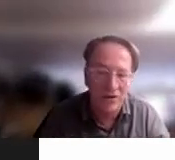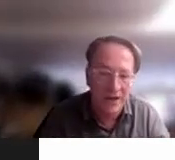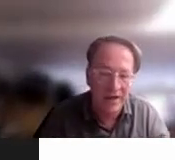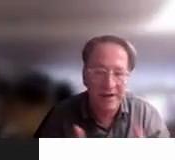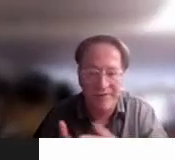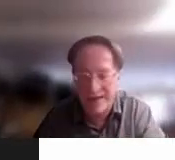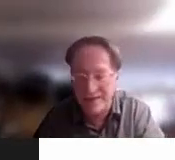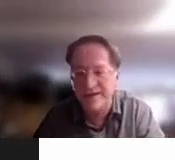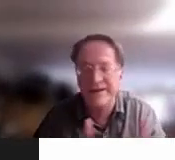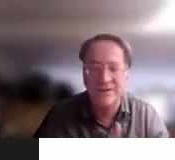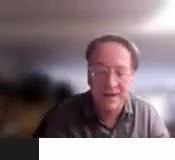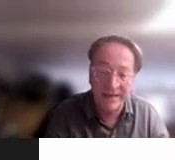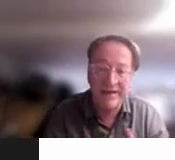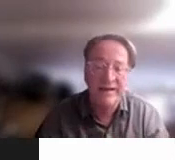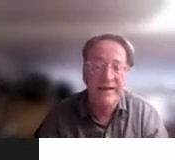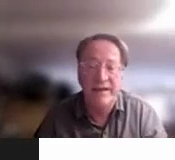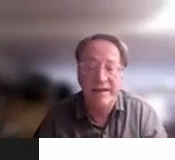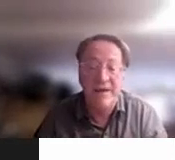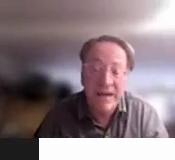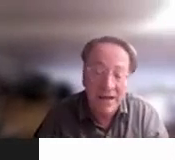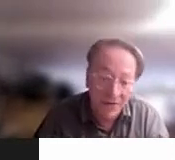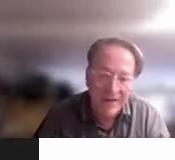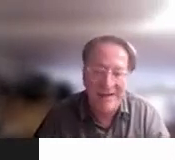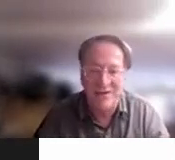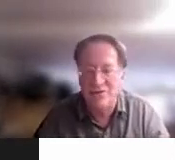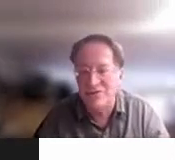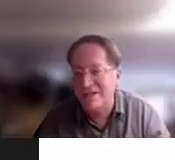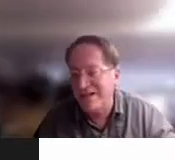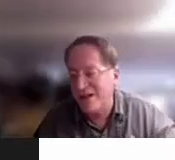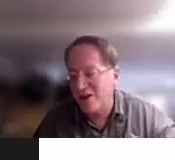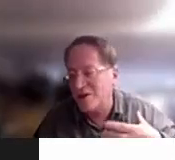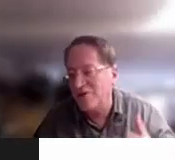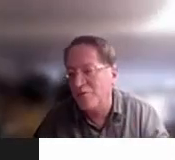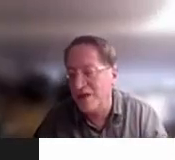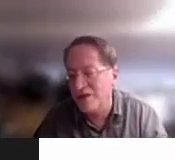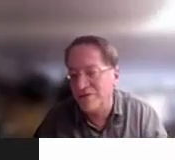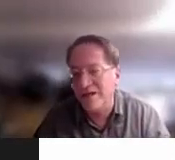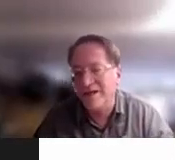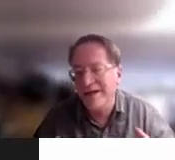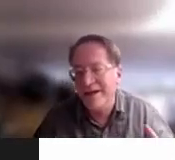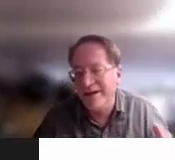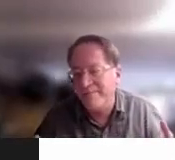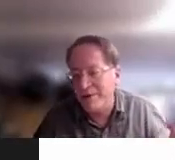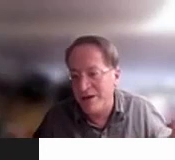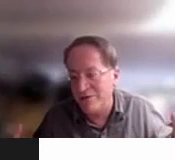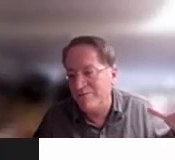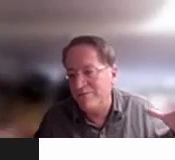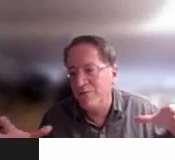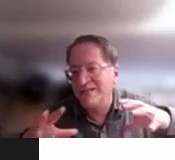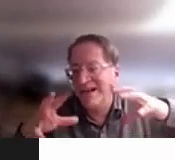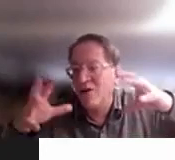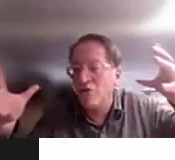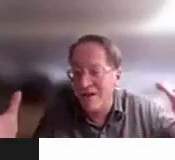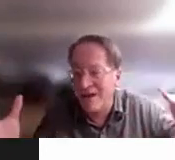en Corea, en Francia, en España, en México. Entonces se ha convertido en un proyecto que, primero,